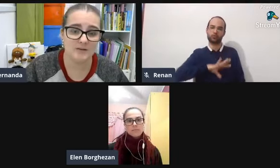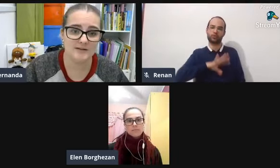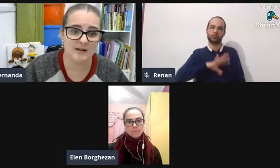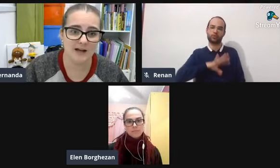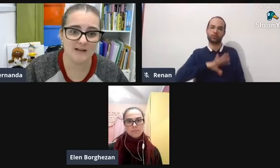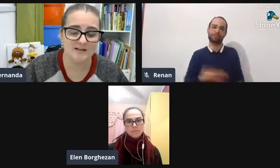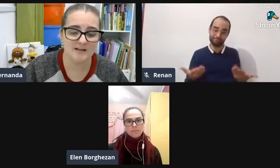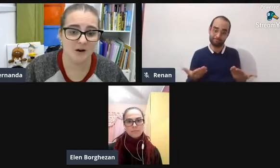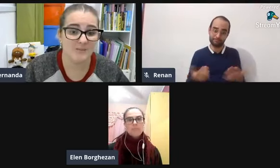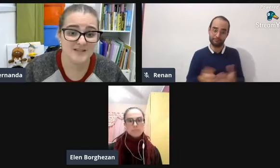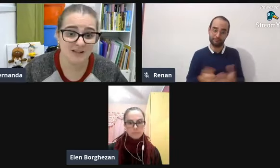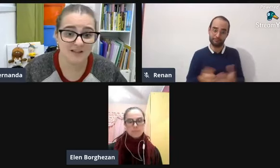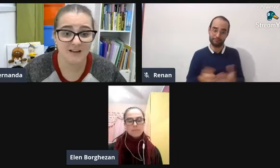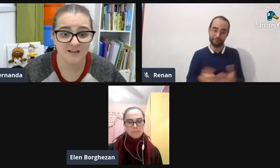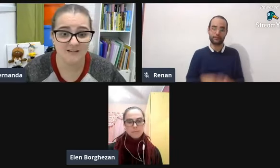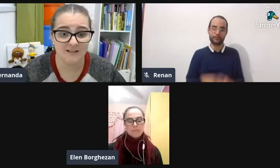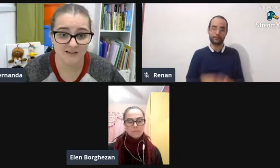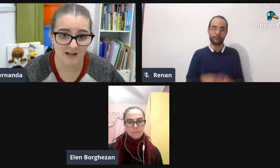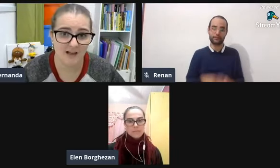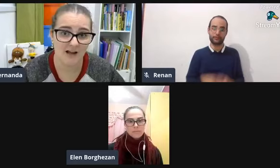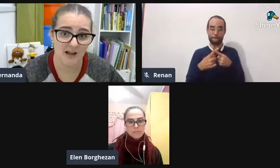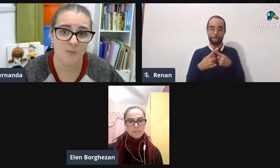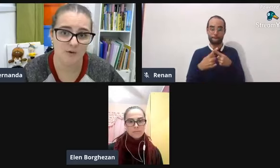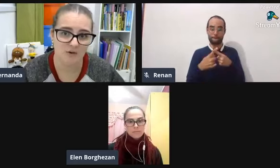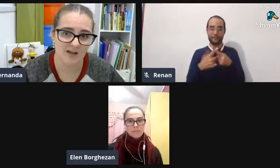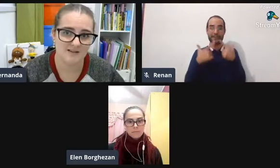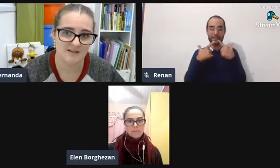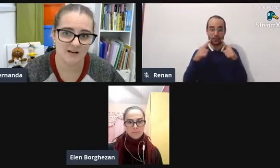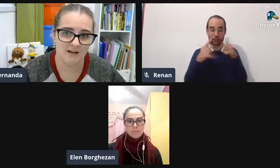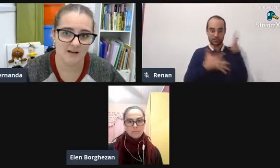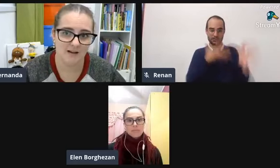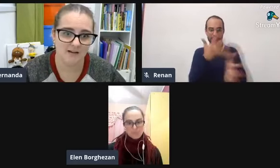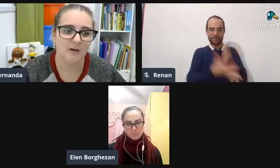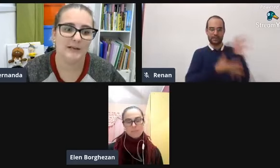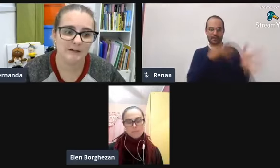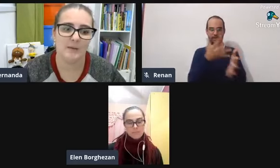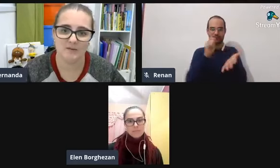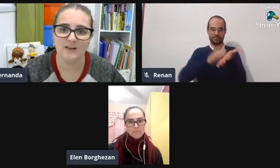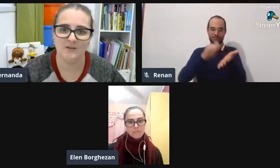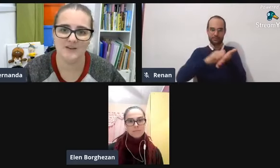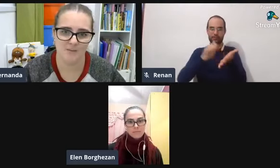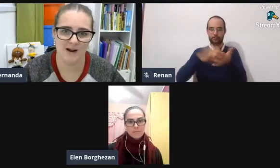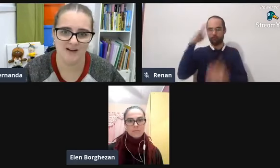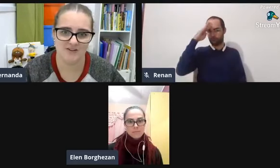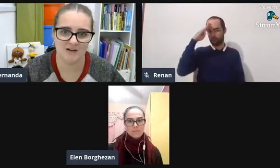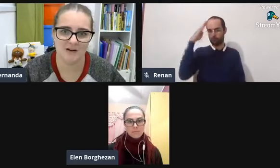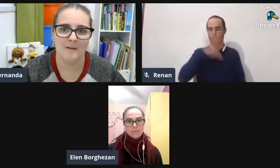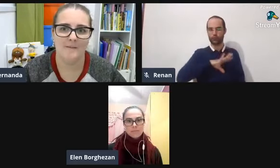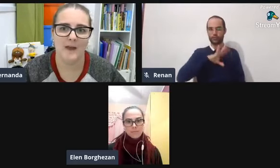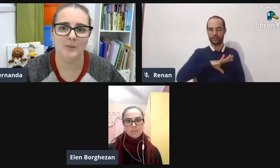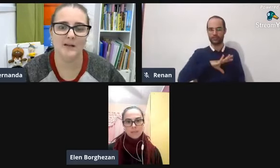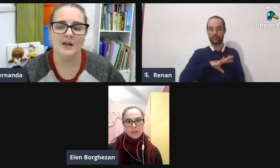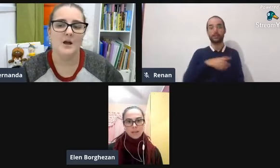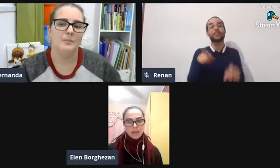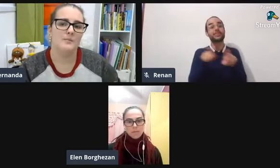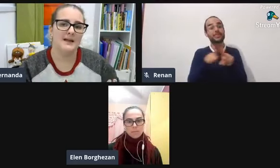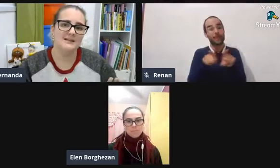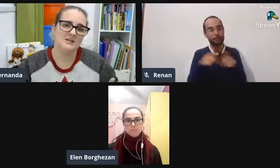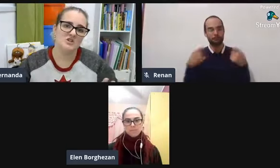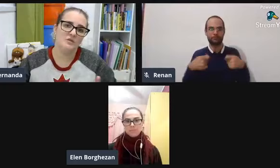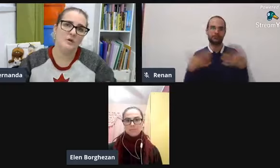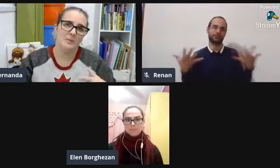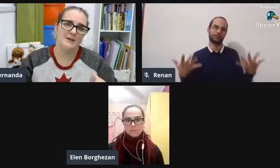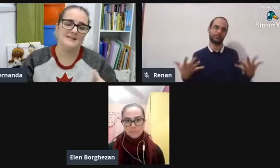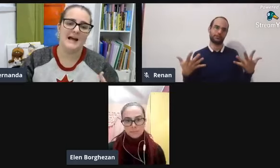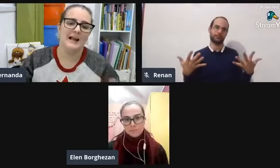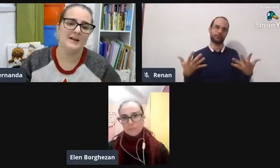a língua de sinais, a forma escrita dela é o português. Então, ele também vai ter que fazer parte, né? Porque, por mais